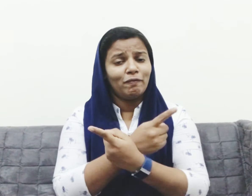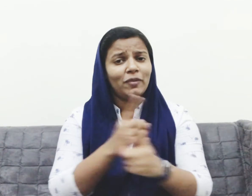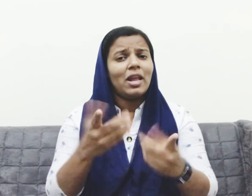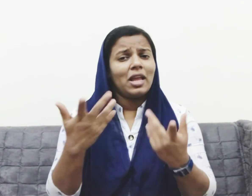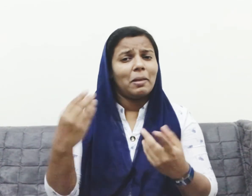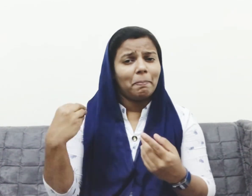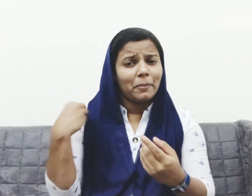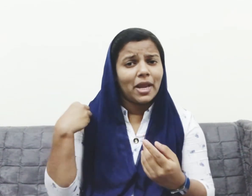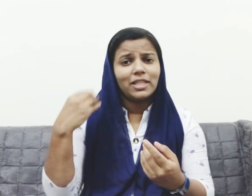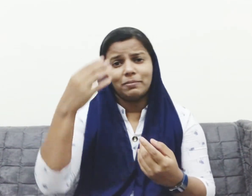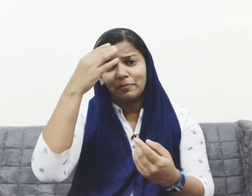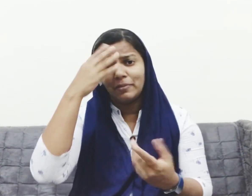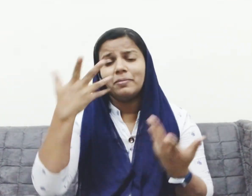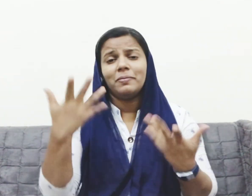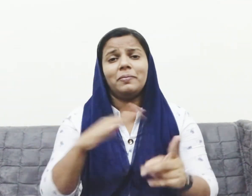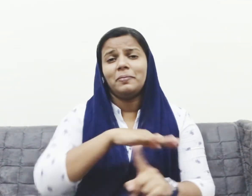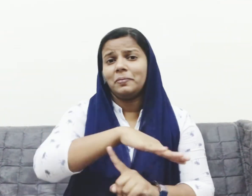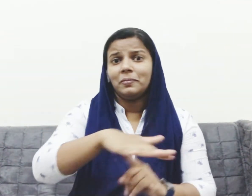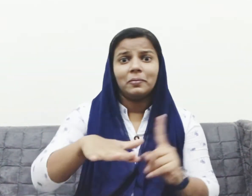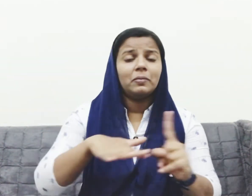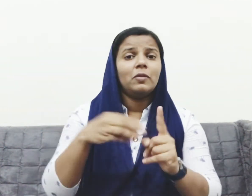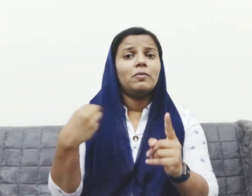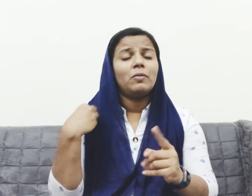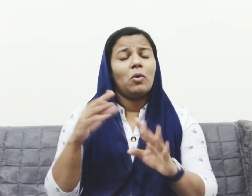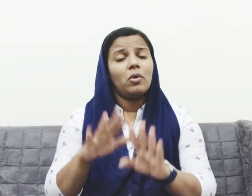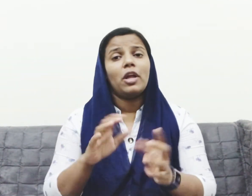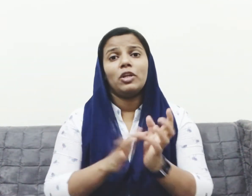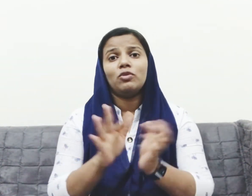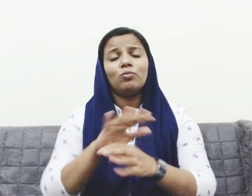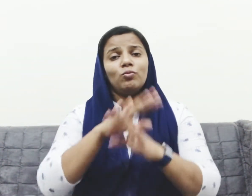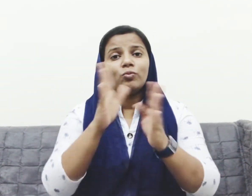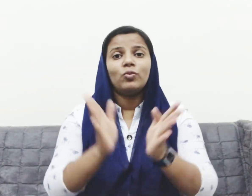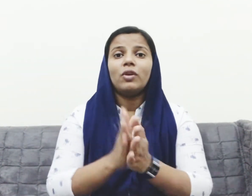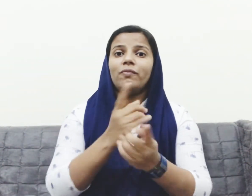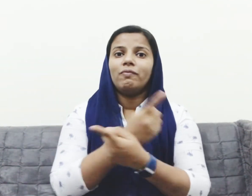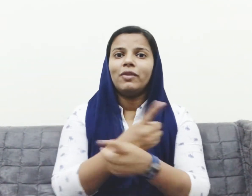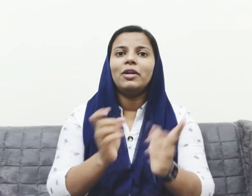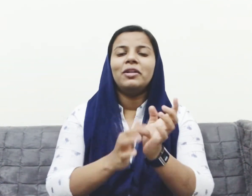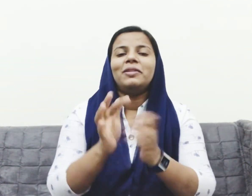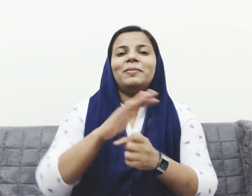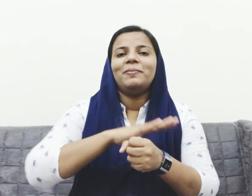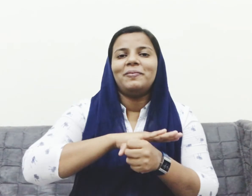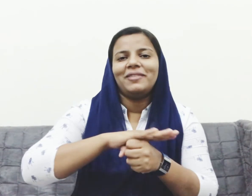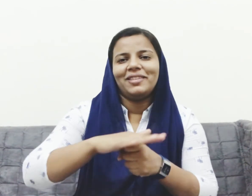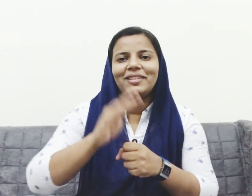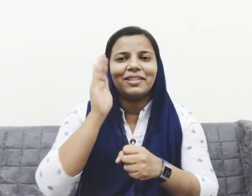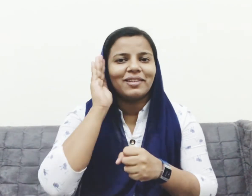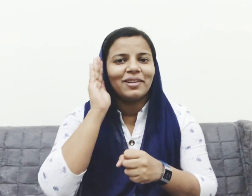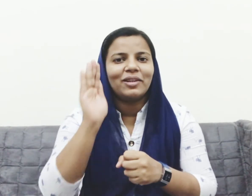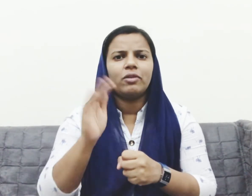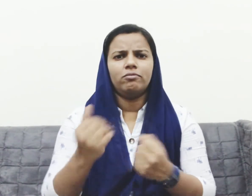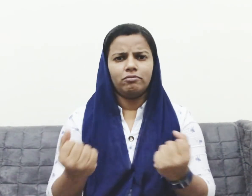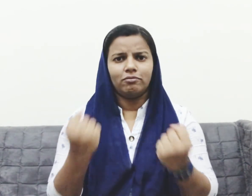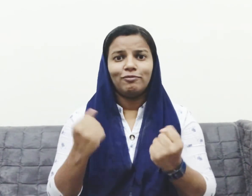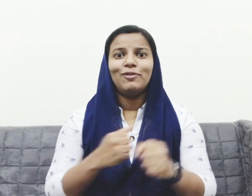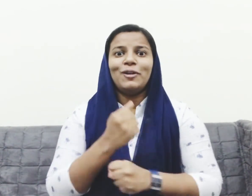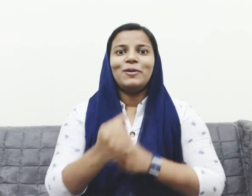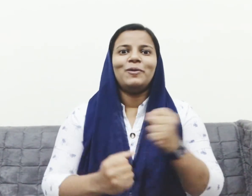വിടുവിപ്പാൻ, ഏതൊക്കെ പ്രശ്നമുണ്ടോ എന്തൊക്കെ പ്രതിസന്ധിയുണ്ടോ അതിൽ നിന്നൊക്കെയും പൂർണ്ണമായി വിടുവിപ്പാൻ ഈ യേശു മതിയായവന്, കേട്ടോ. അതുകൊണ്ട് ധൈര്യമായിട്ട്